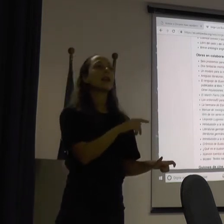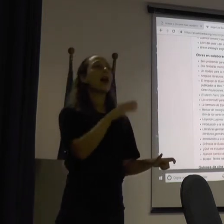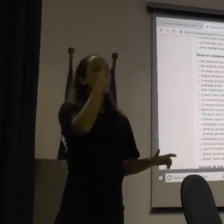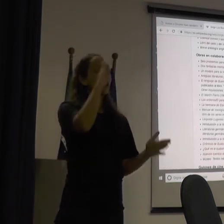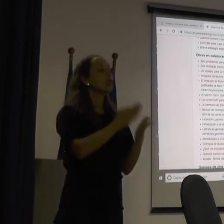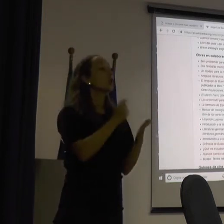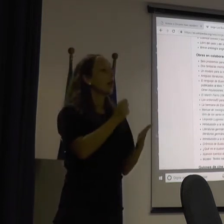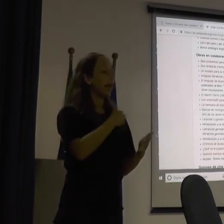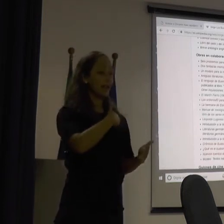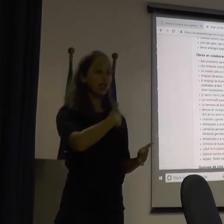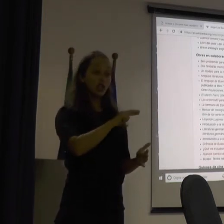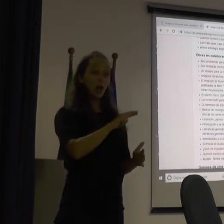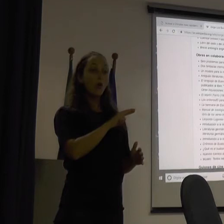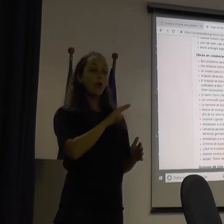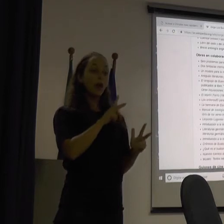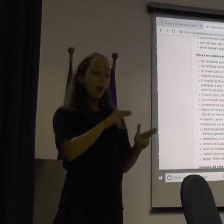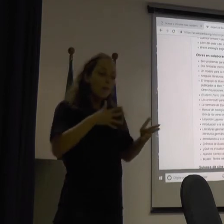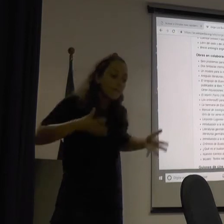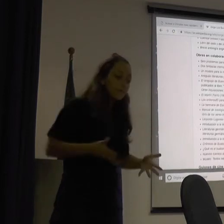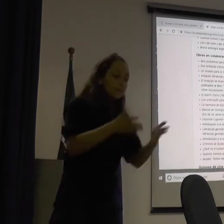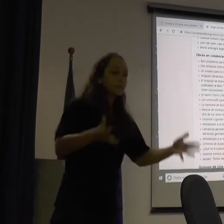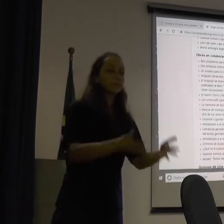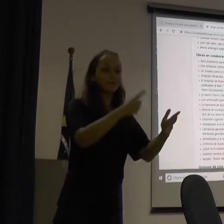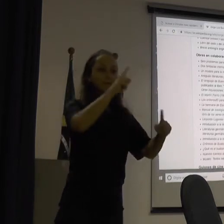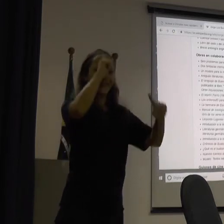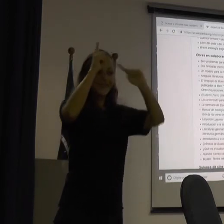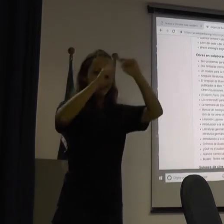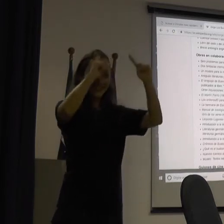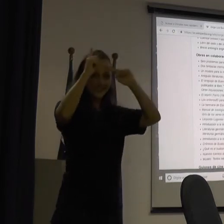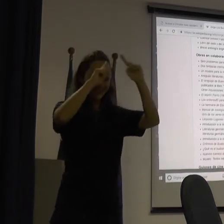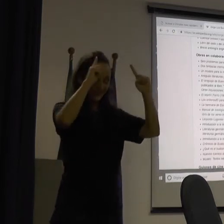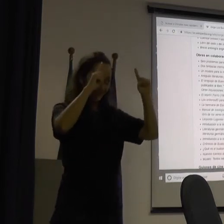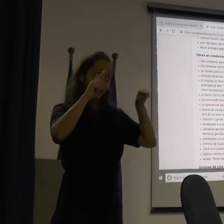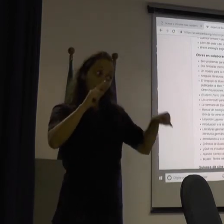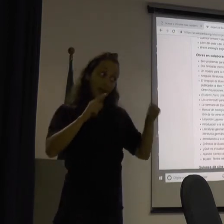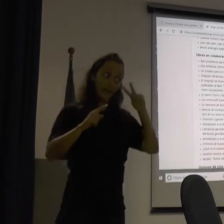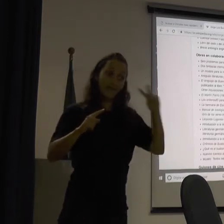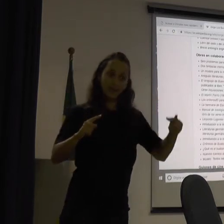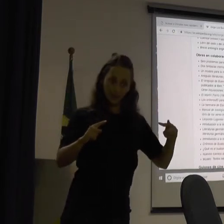imaginação no Borges. E era um grande